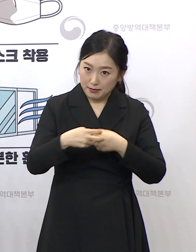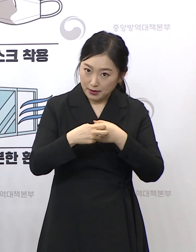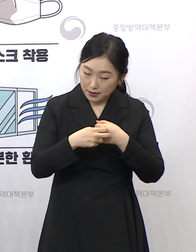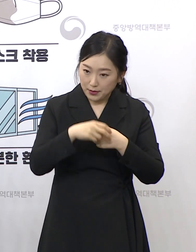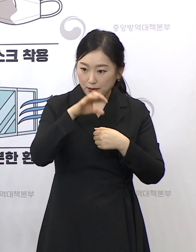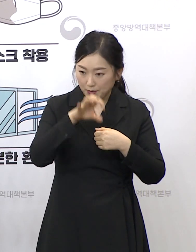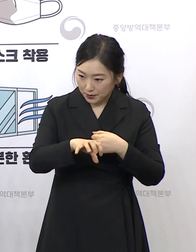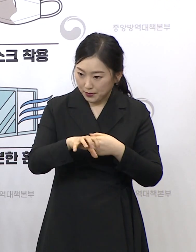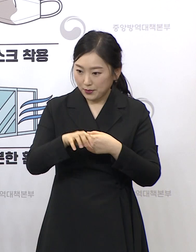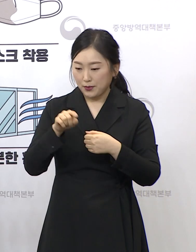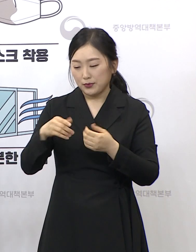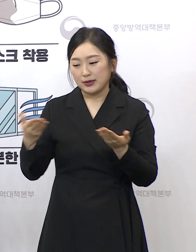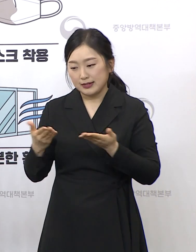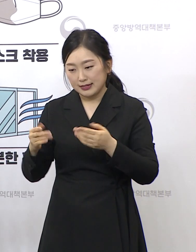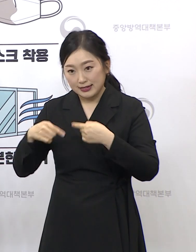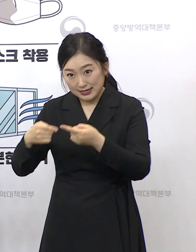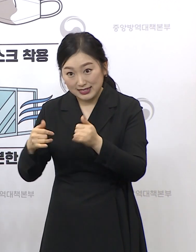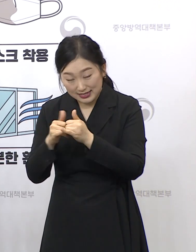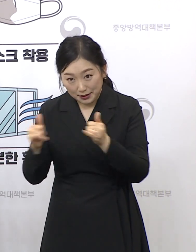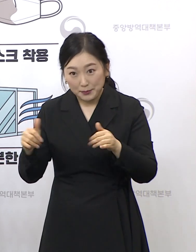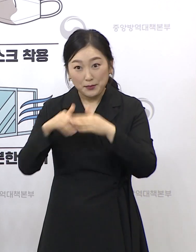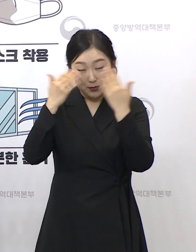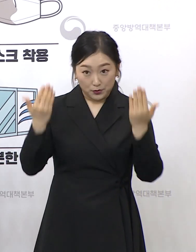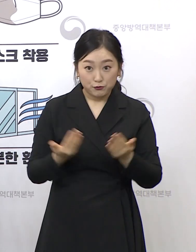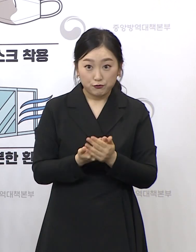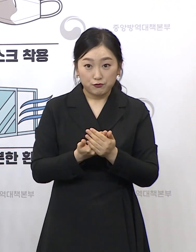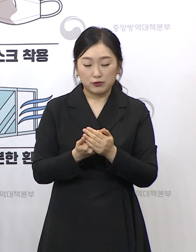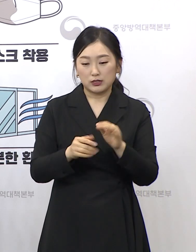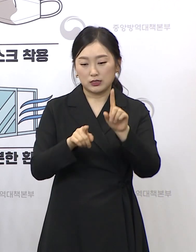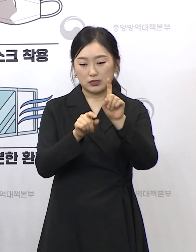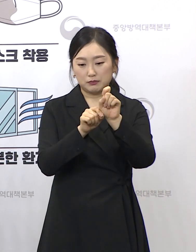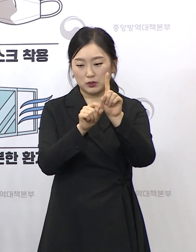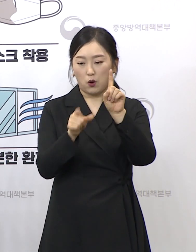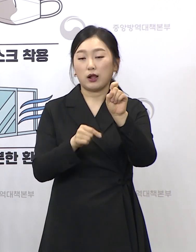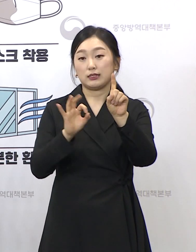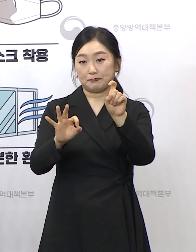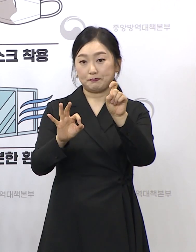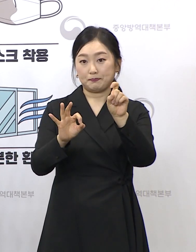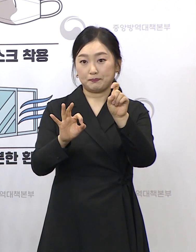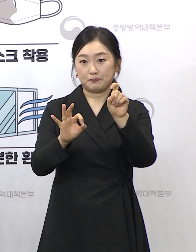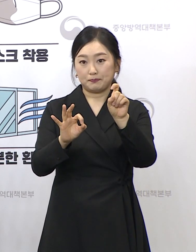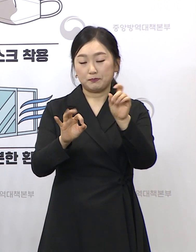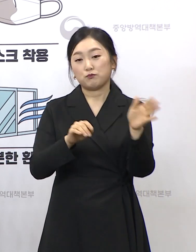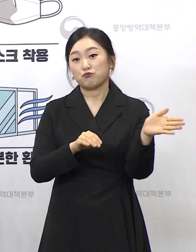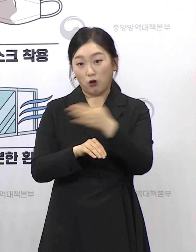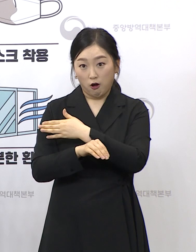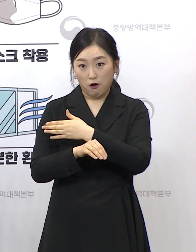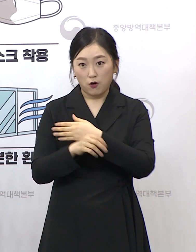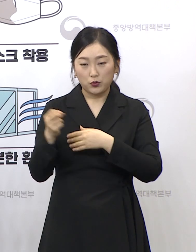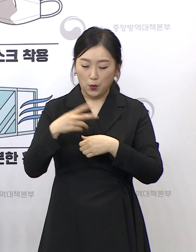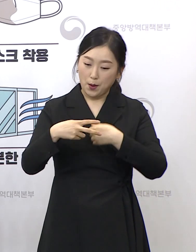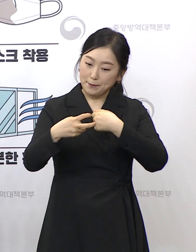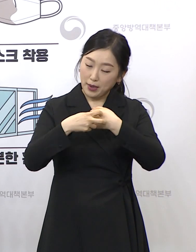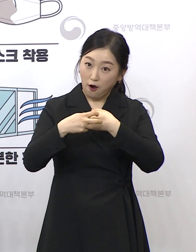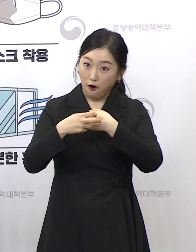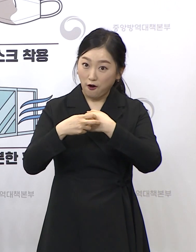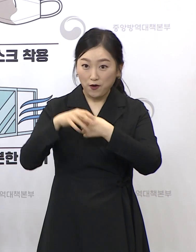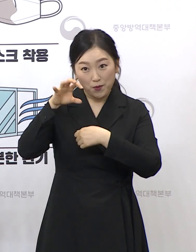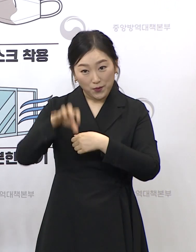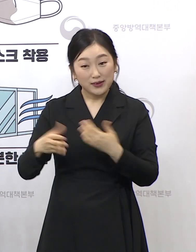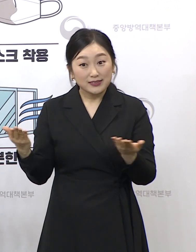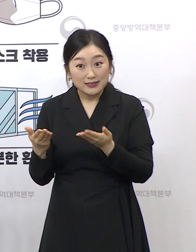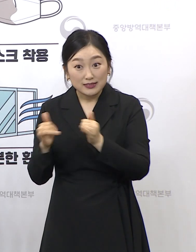입원, 입소자 그리고 종사자분들은 11월 10일부터 그리고 병원급 이상 의료기관